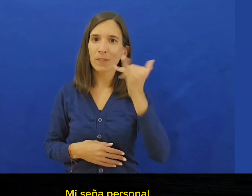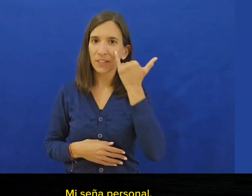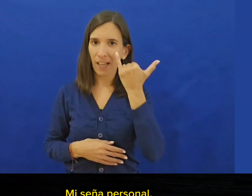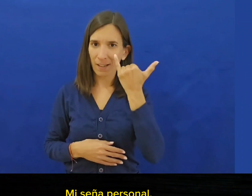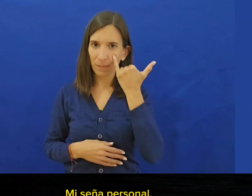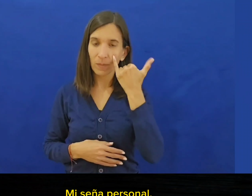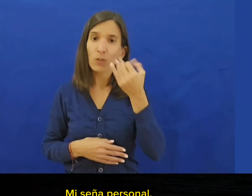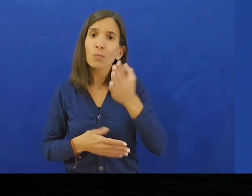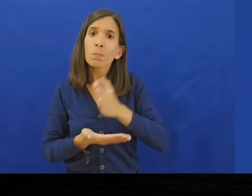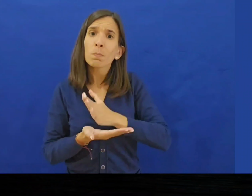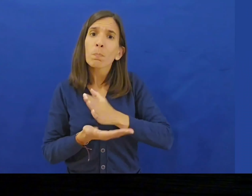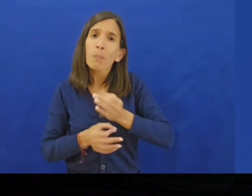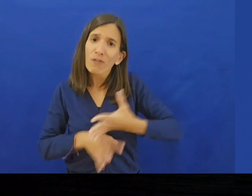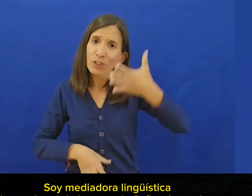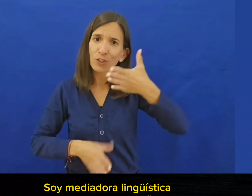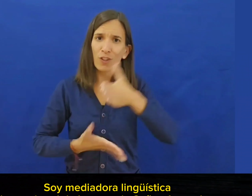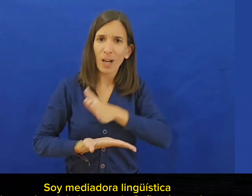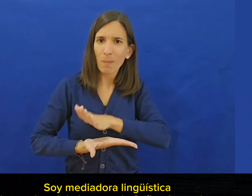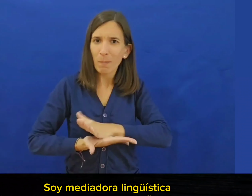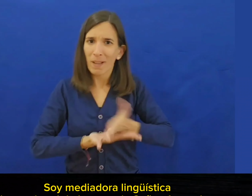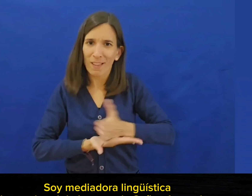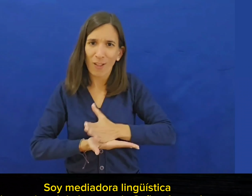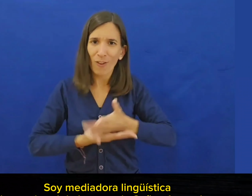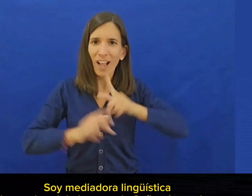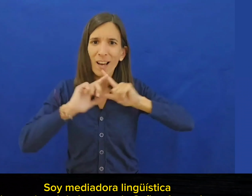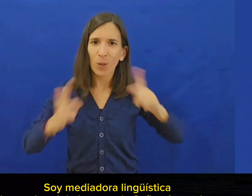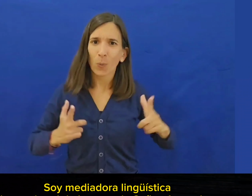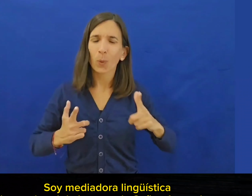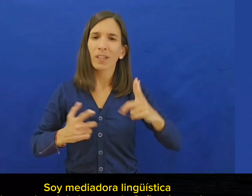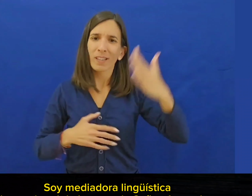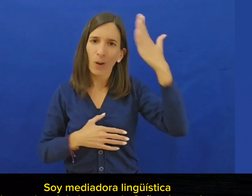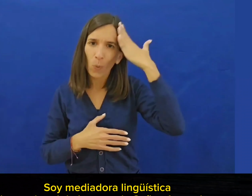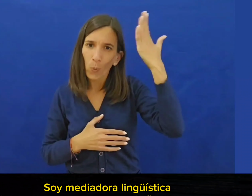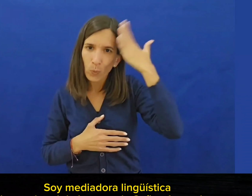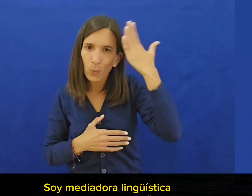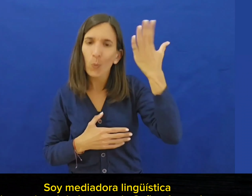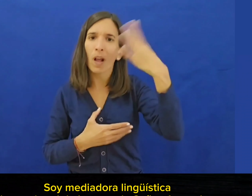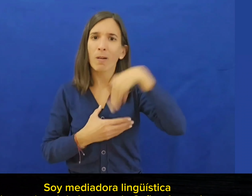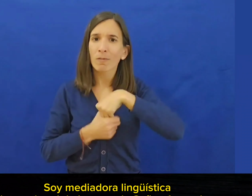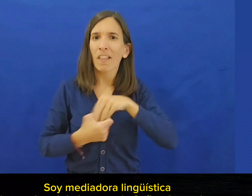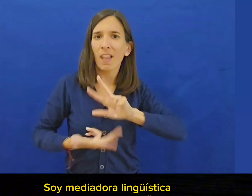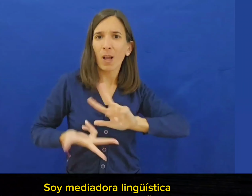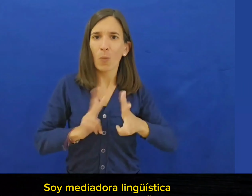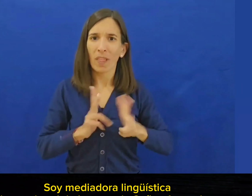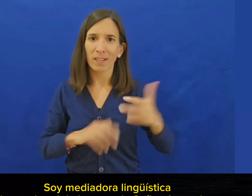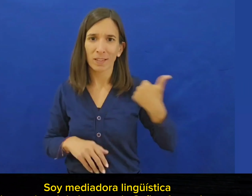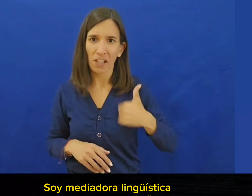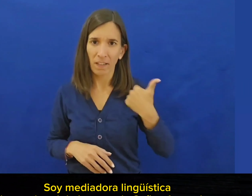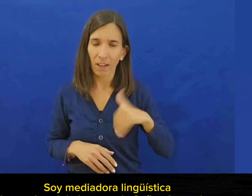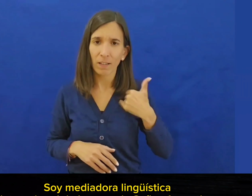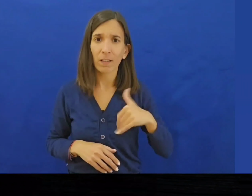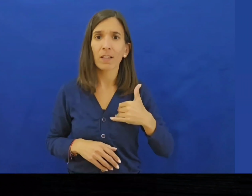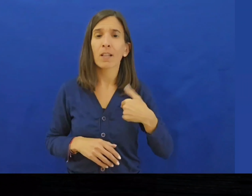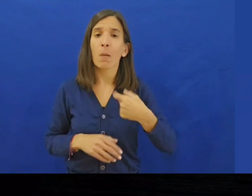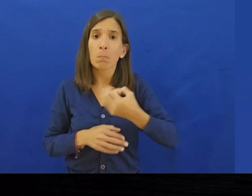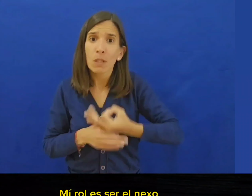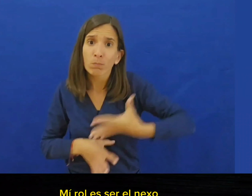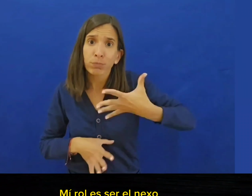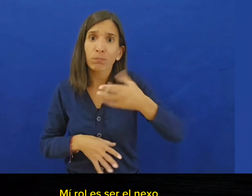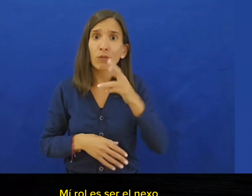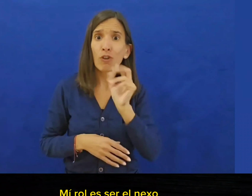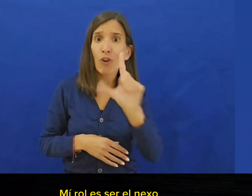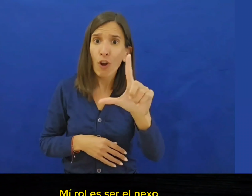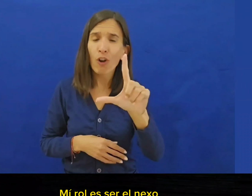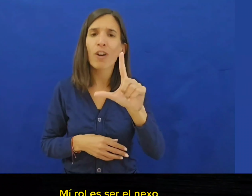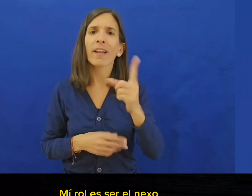mi seña personal. Soy mediadora lingüística intercultural de lengua de señas argentina.